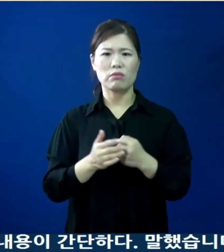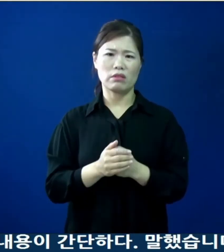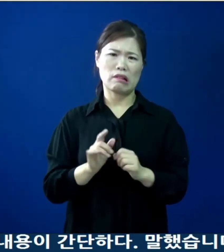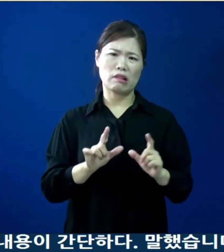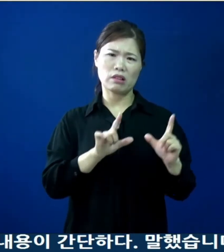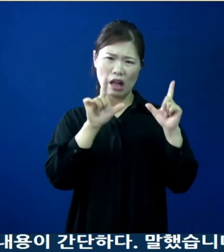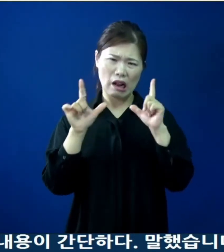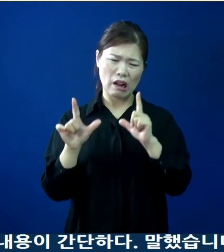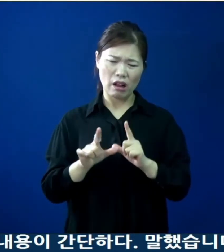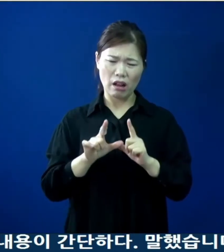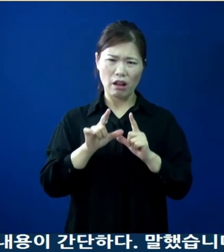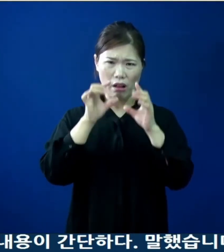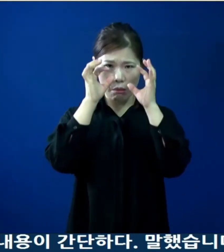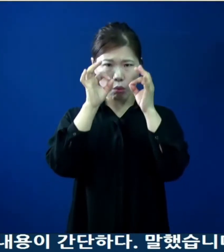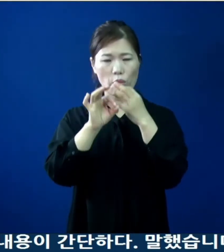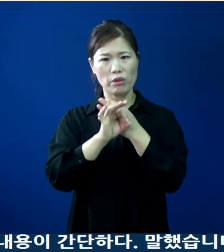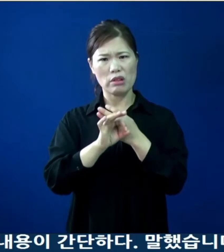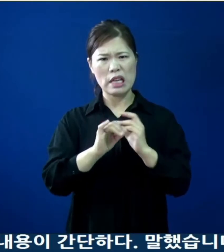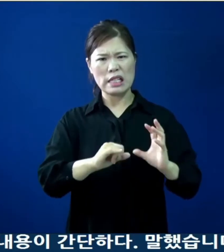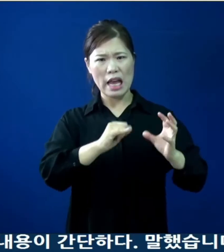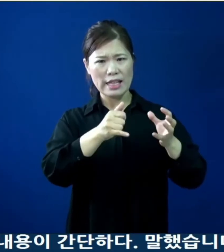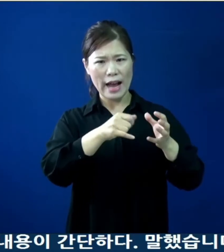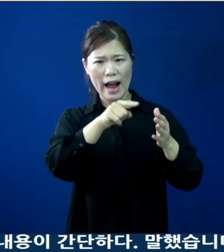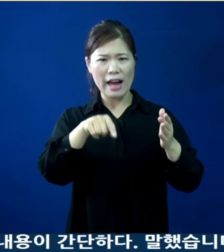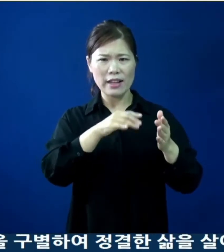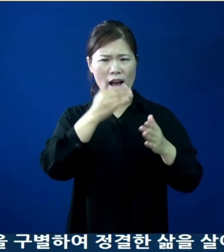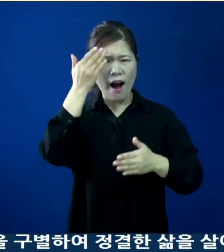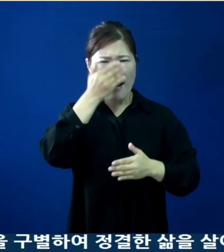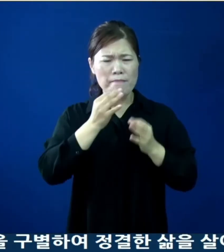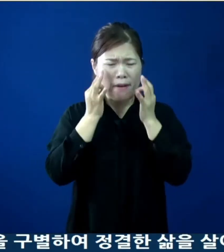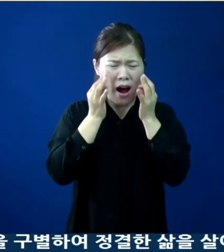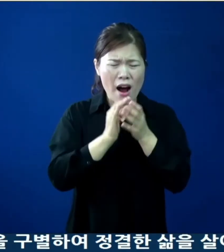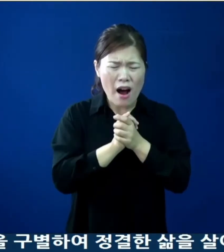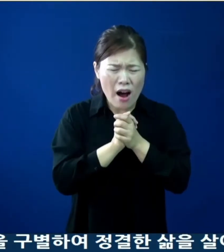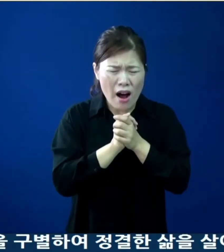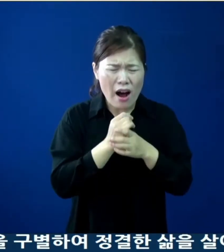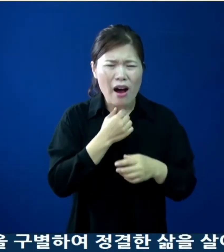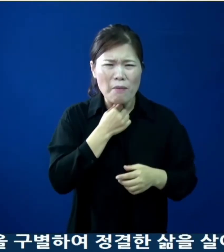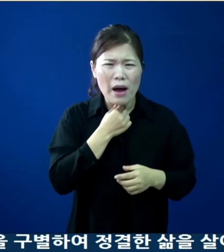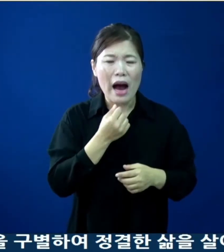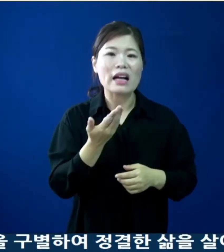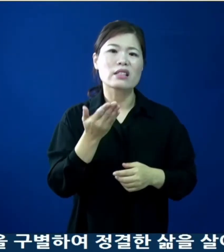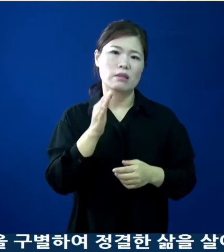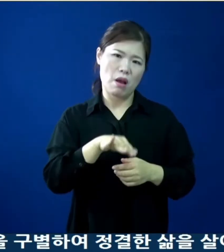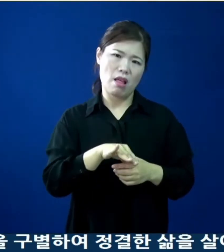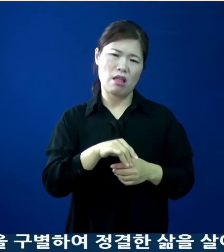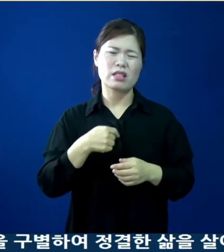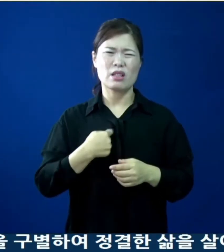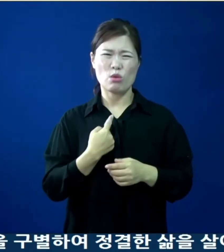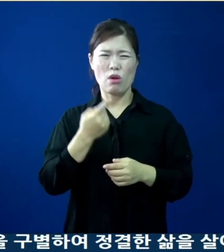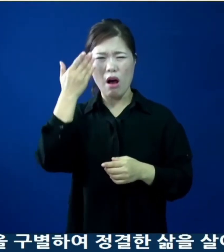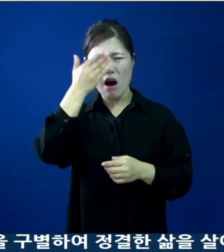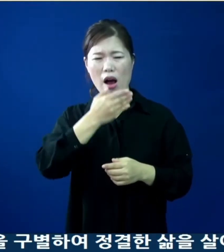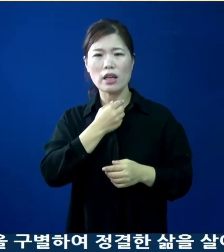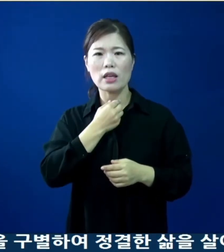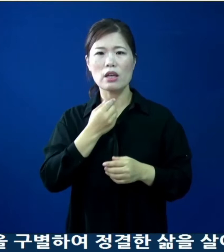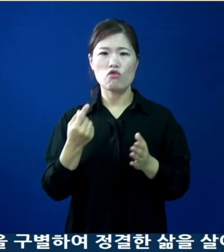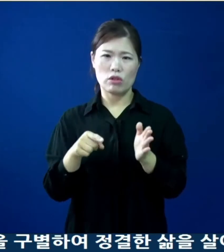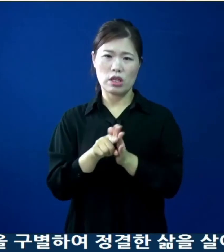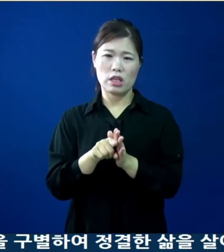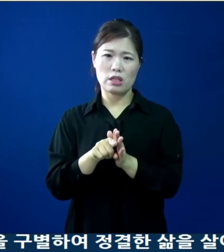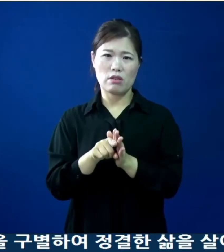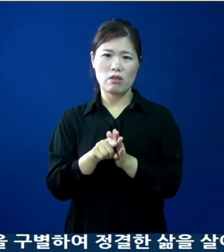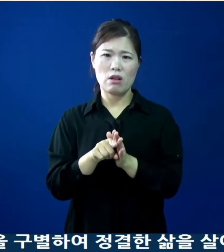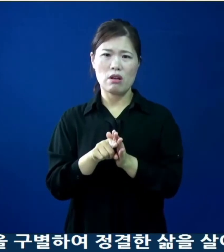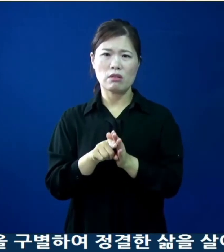보면 세상에서 우리가 정결하게 살려는 노력에도 한계가 있고, 스스로 정결케 되기 위해서